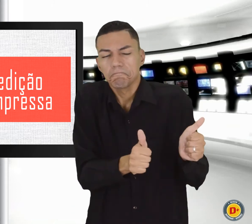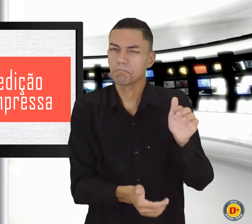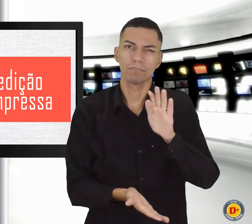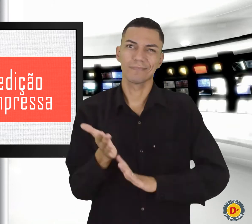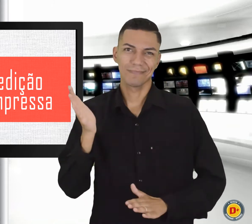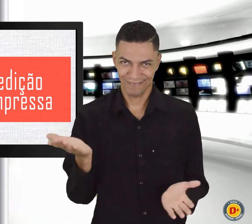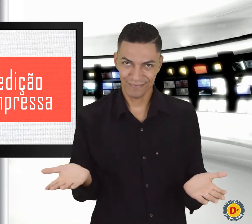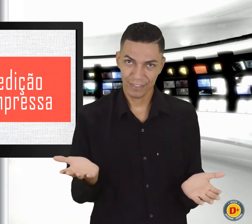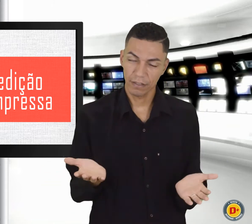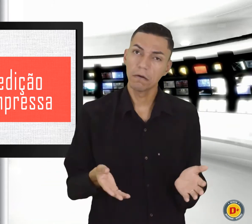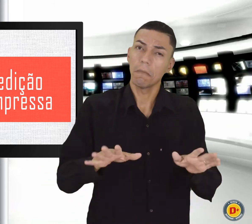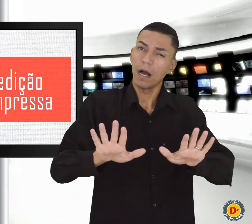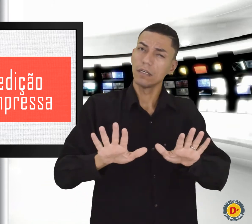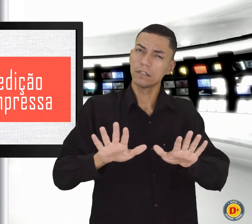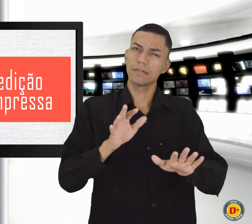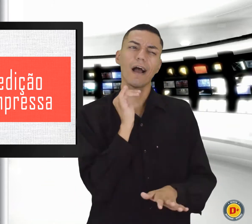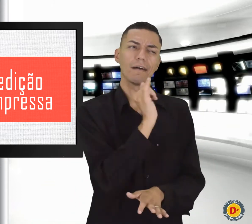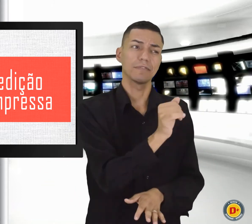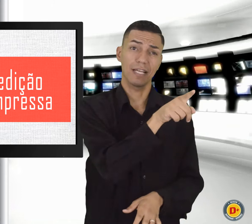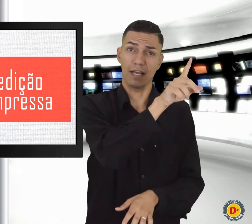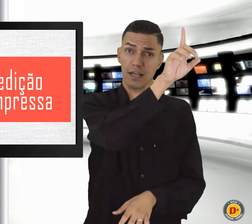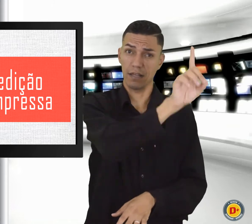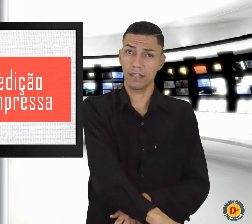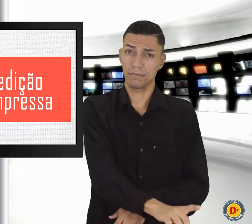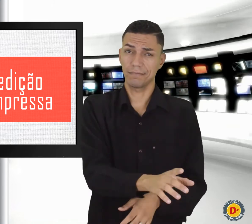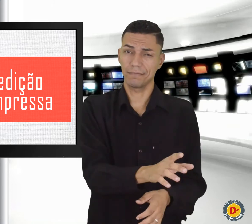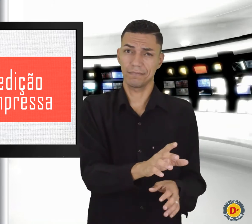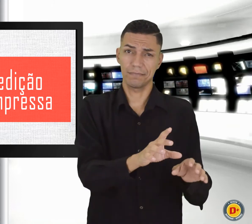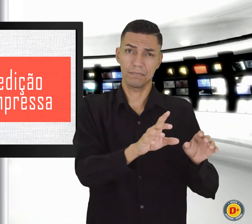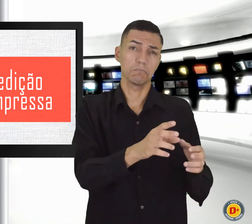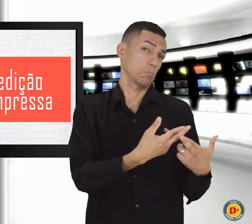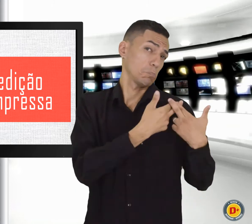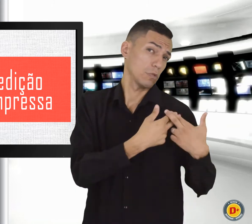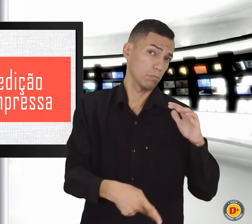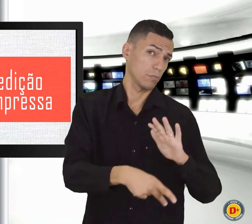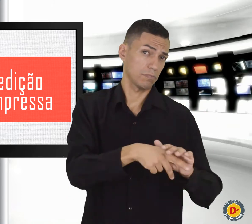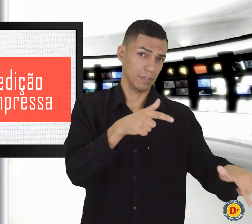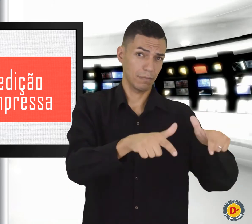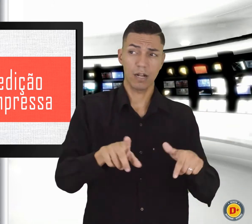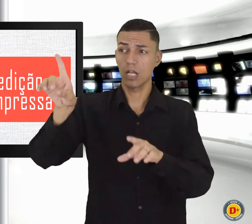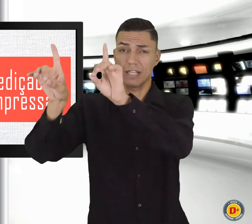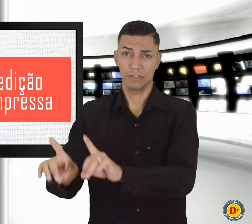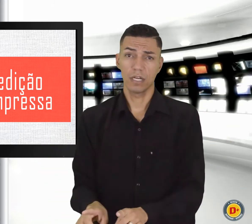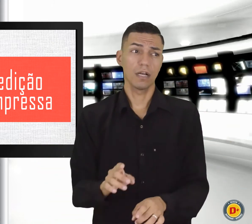momento, após o término do acompanhamento, eles poderão procurar o consultor para eventuais